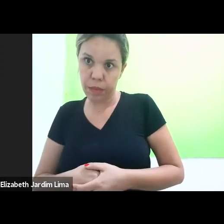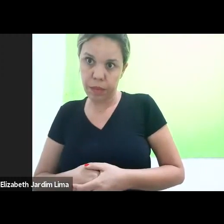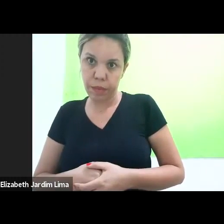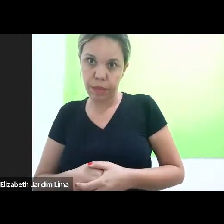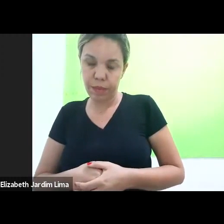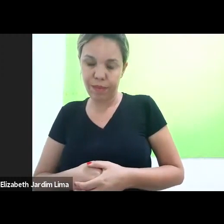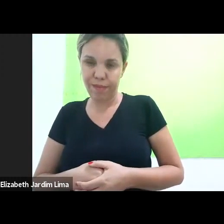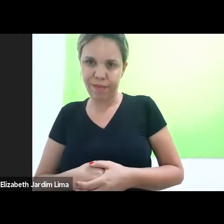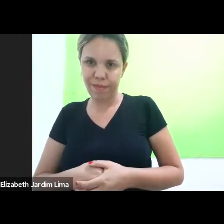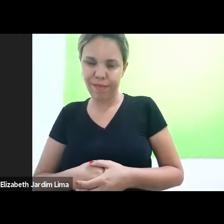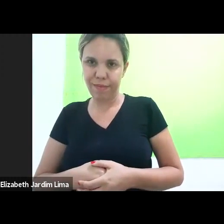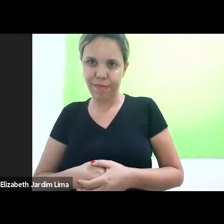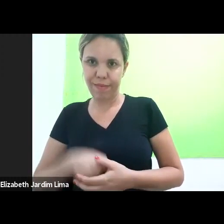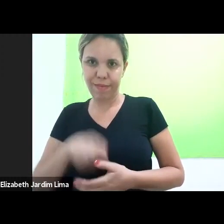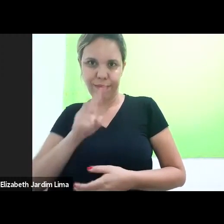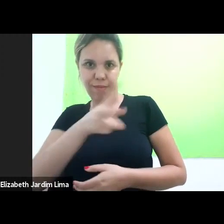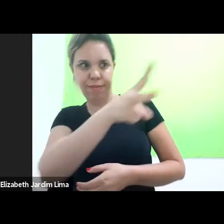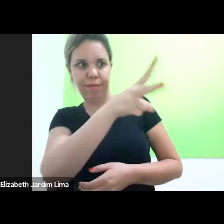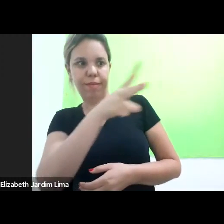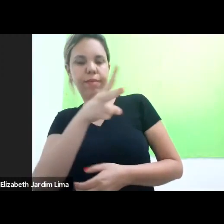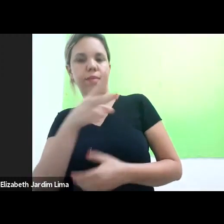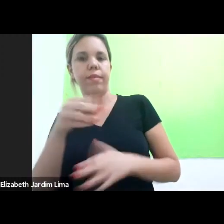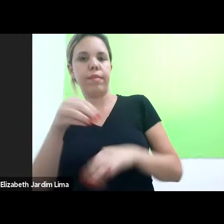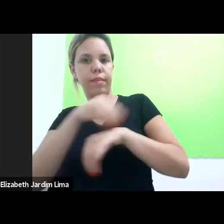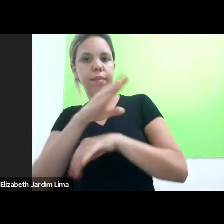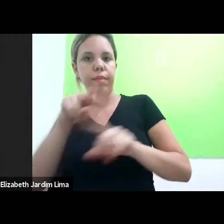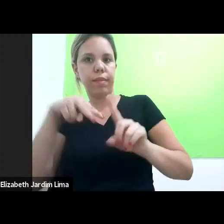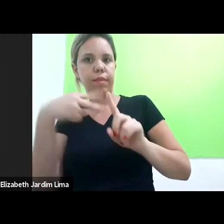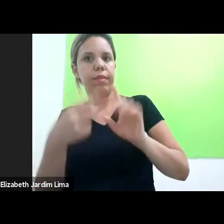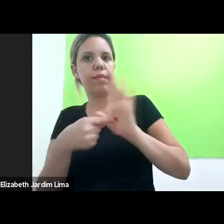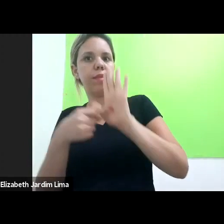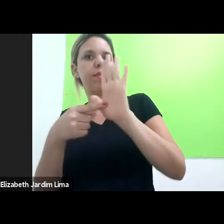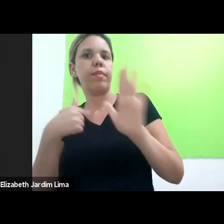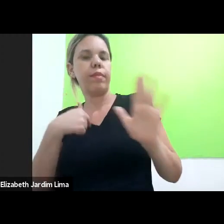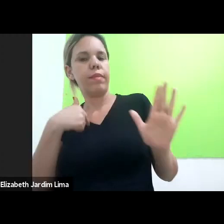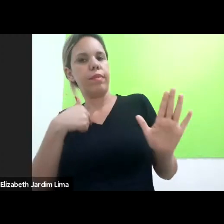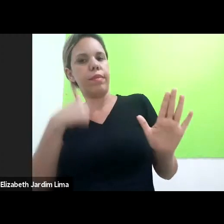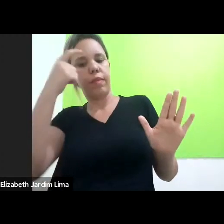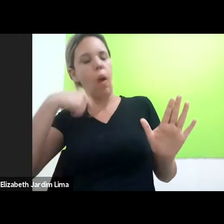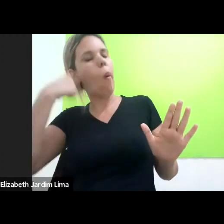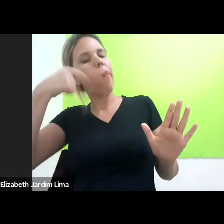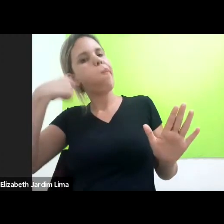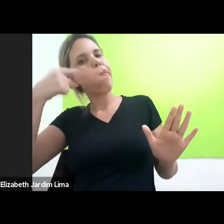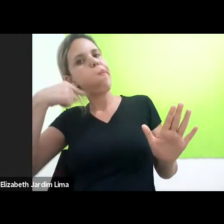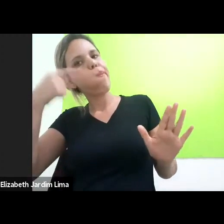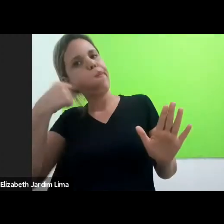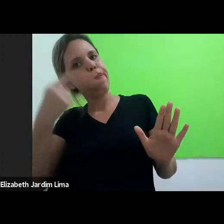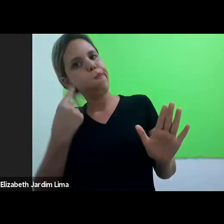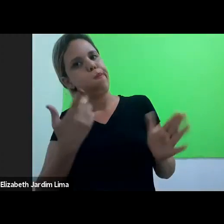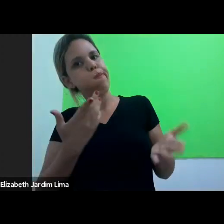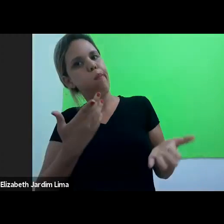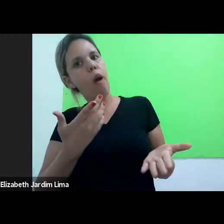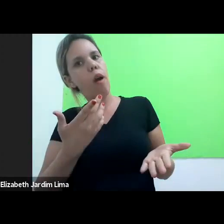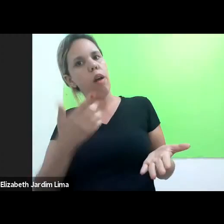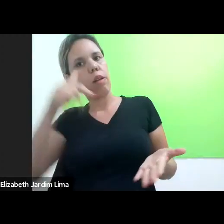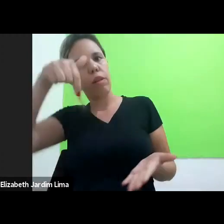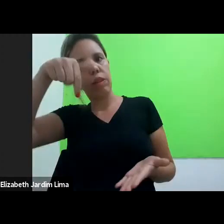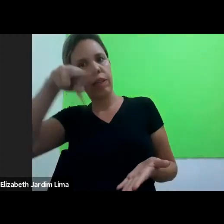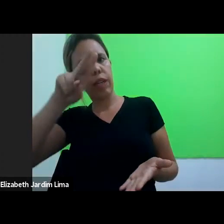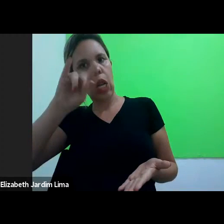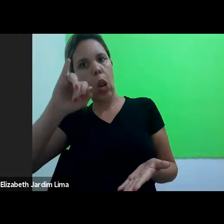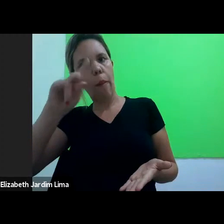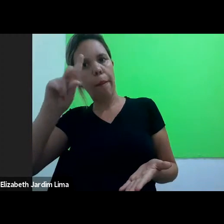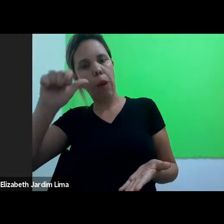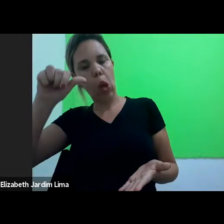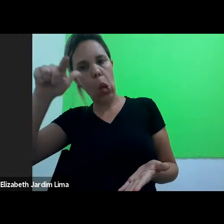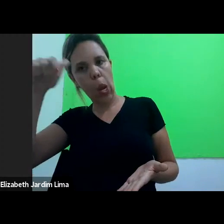eu sempre trago na perspectiva é que eu, enquanto advogada quilombola, e